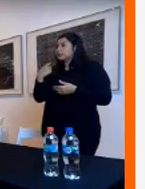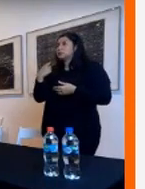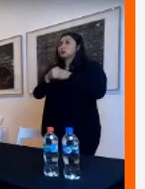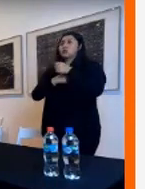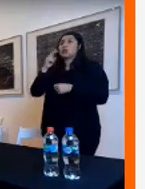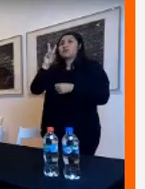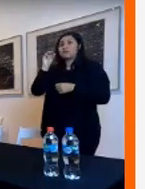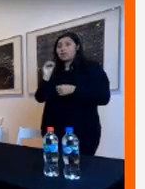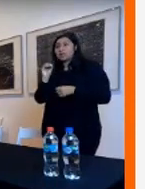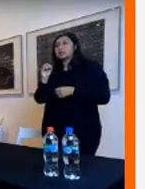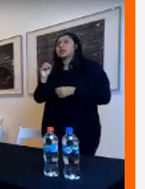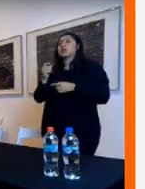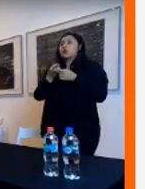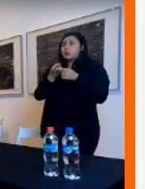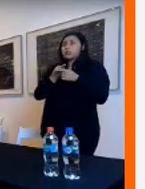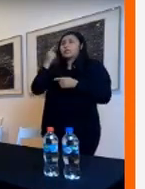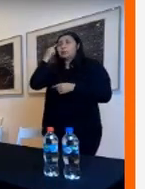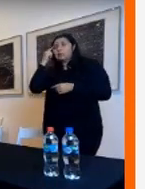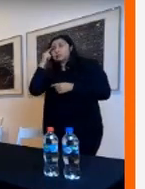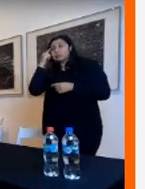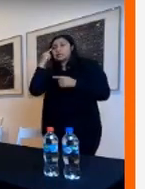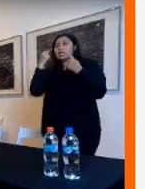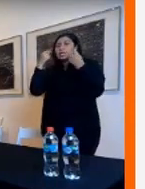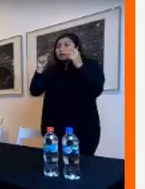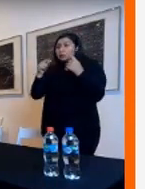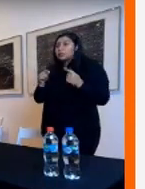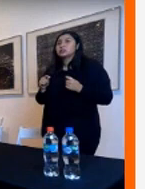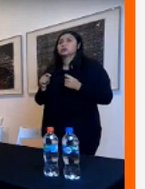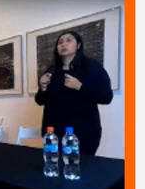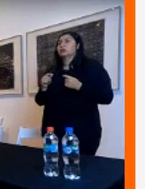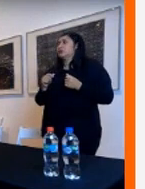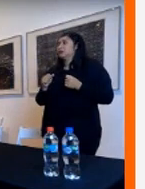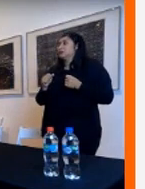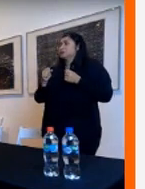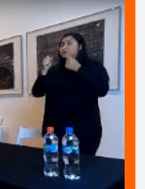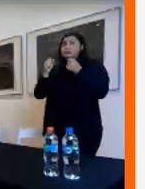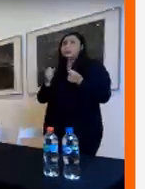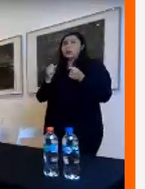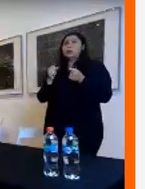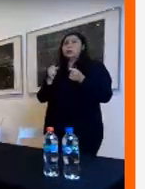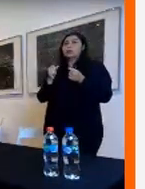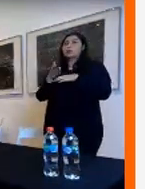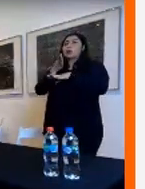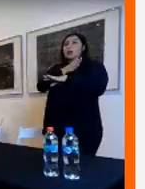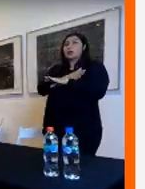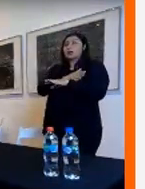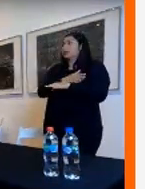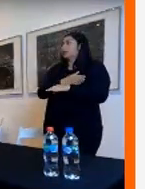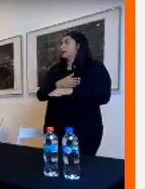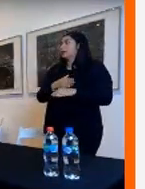evaluado para poder pasar este curso. Y de hecho, eso fue como la primera respuesta de la directiva. Porque a partir del curso de historia del arte, hice